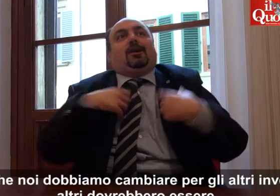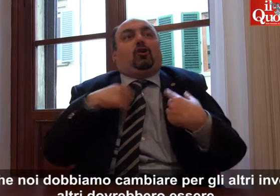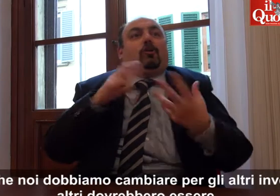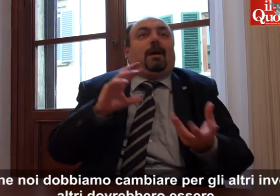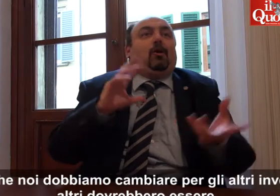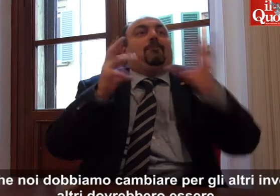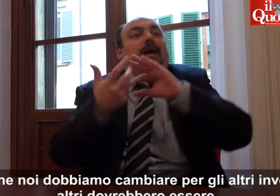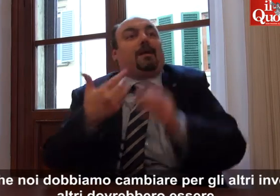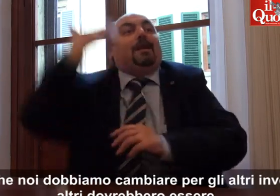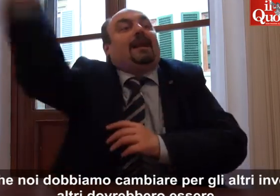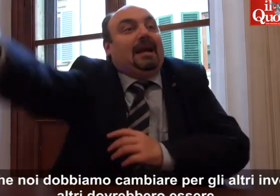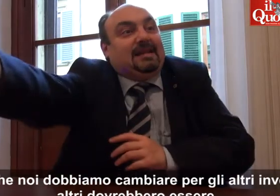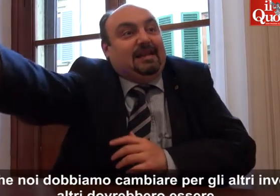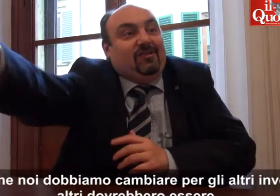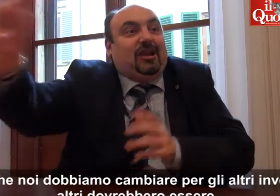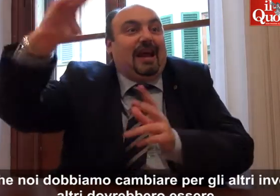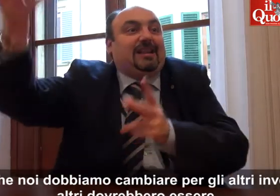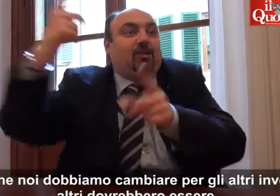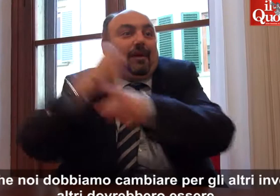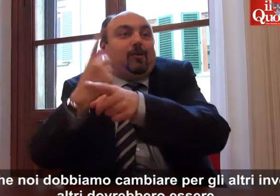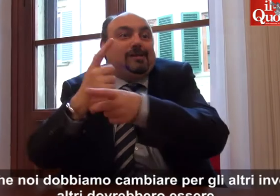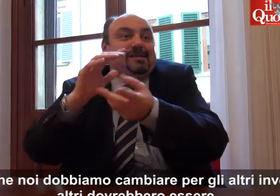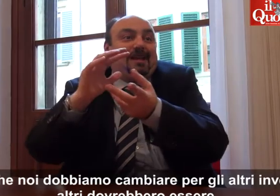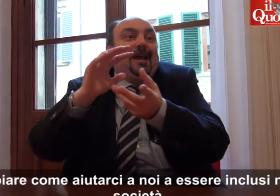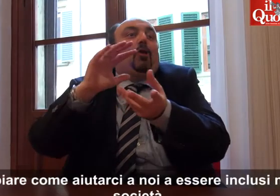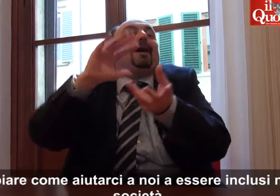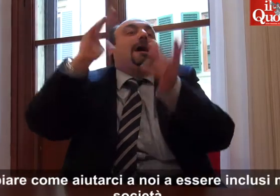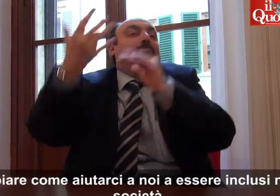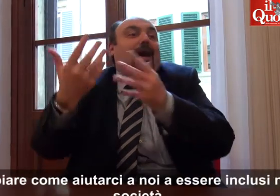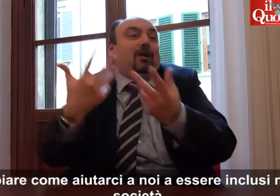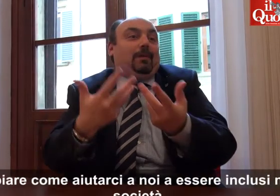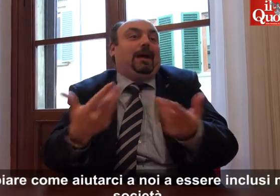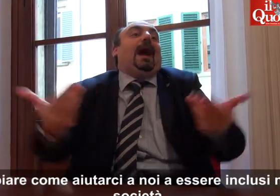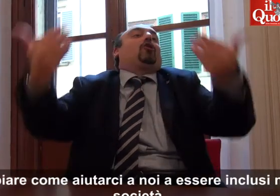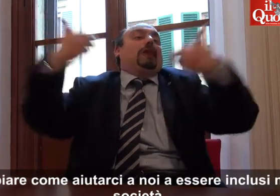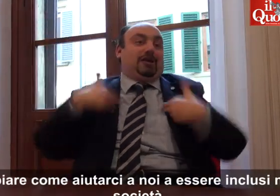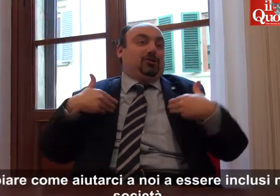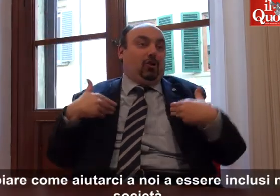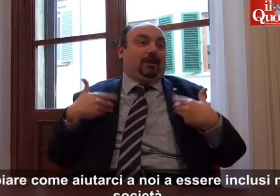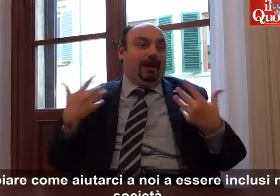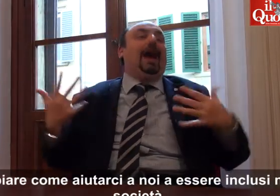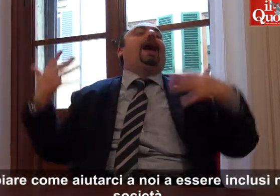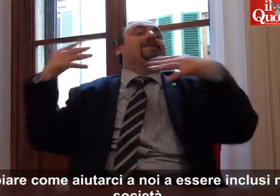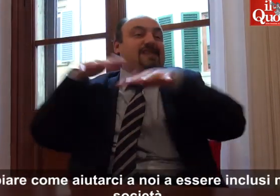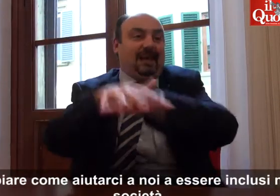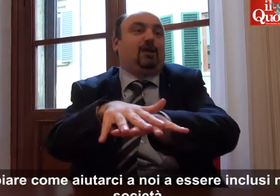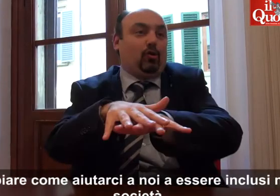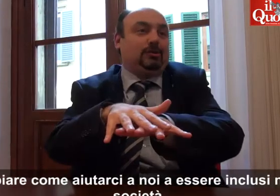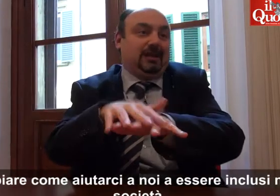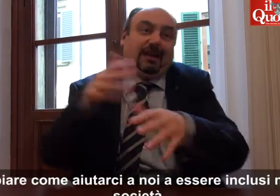noi dobbiamo cambiare per gli altri, invece gli altri dovrebbero essere... Come cambiare, come aiutarci noi, essere inclusi nella